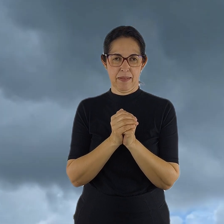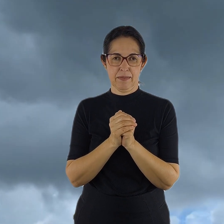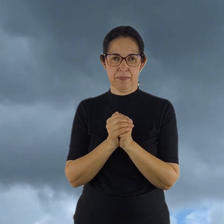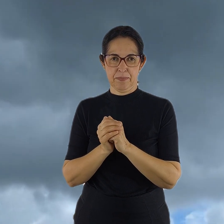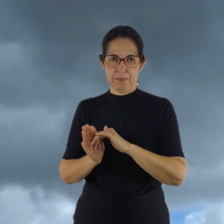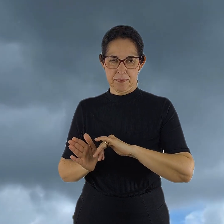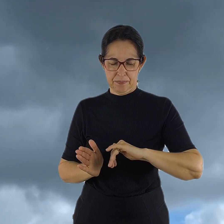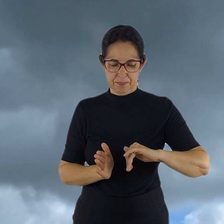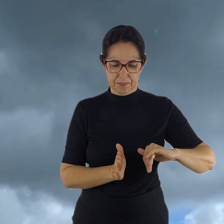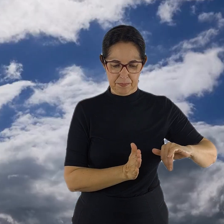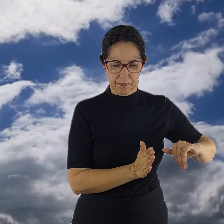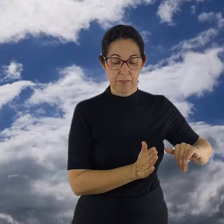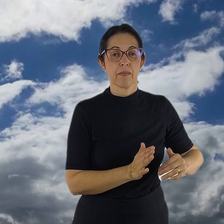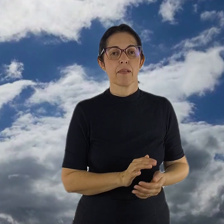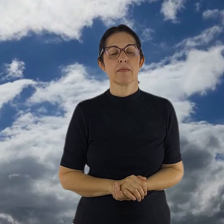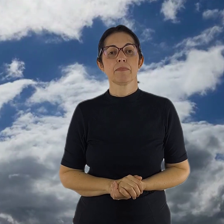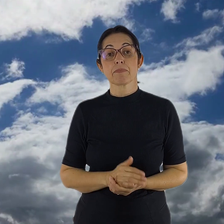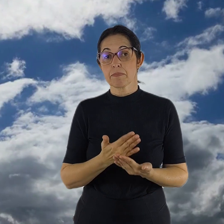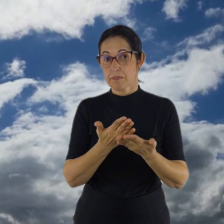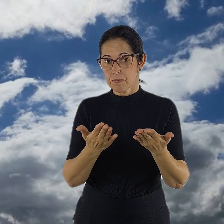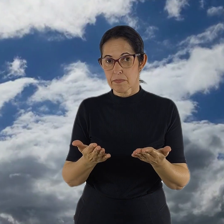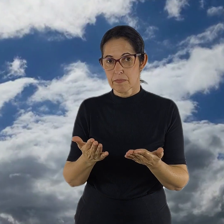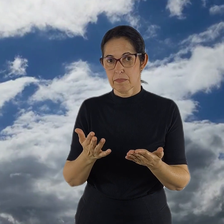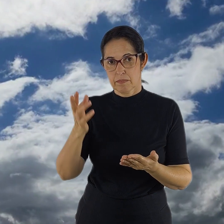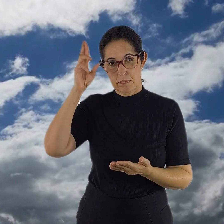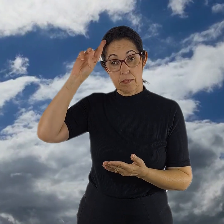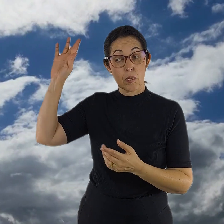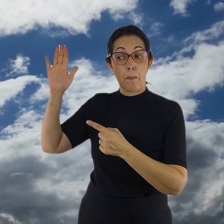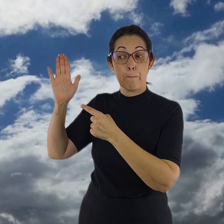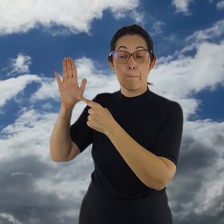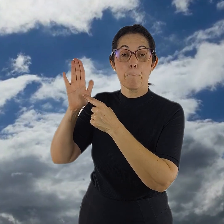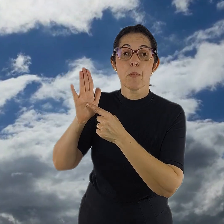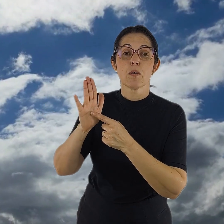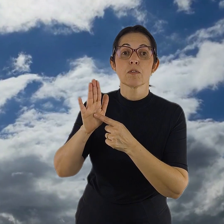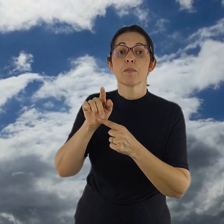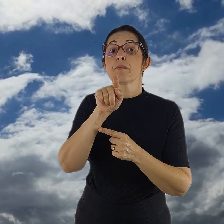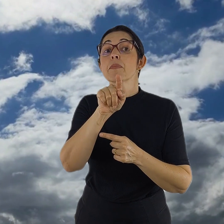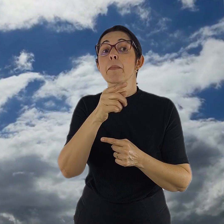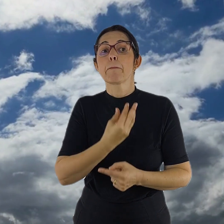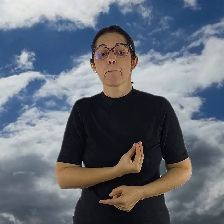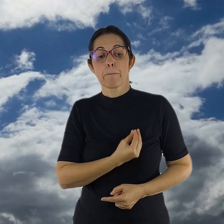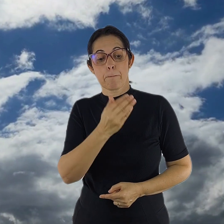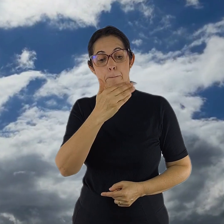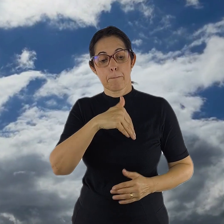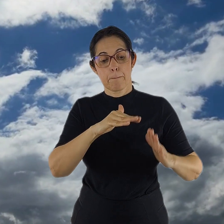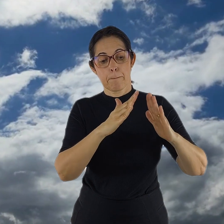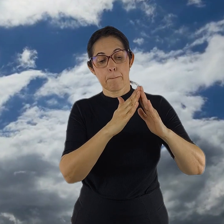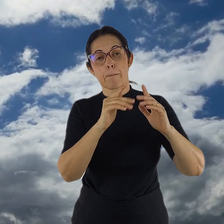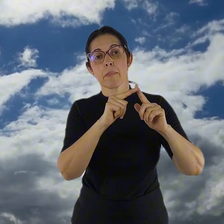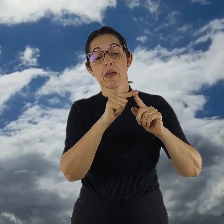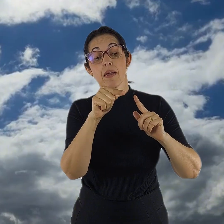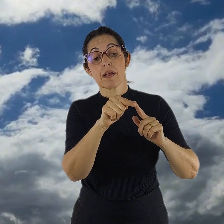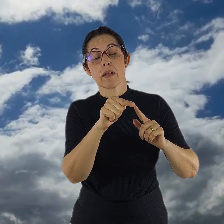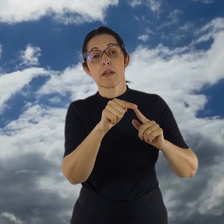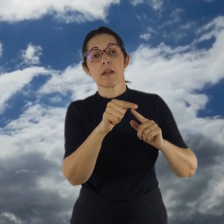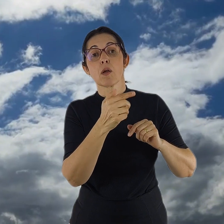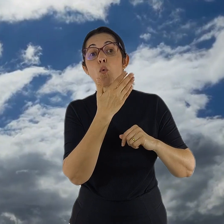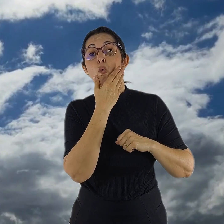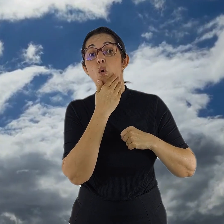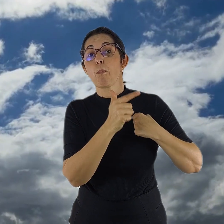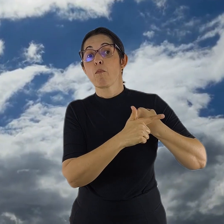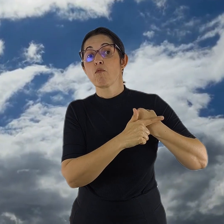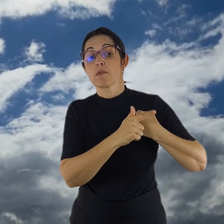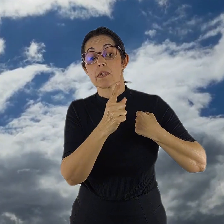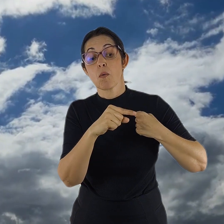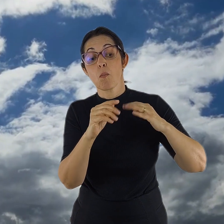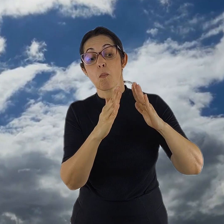Jesus. Amém, Senhor. Meus irmãos, o Senhor revelou que está em uma das nossas igrejas um varão que tem uma função